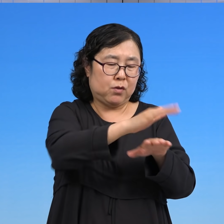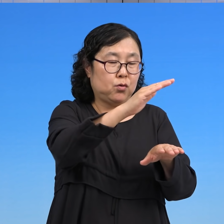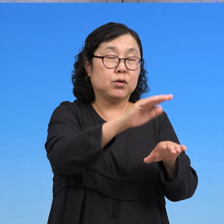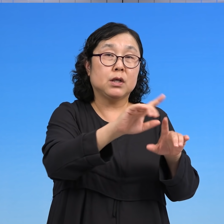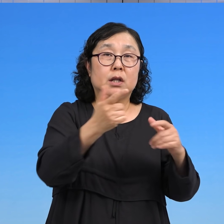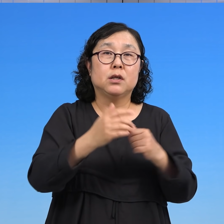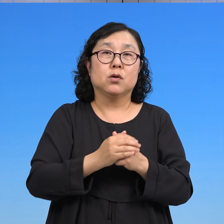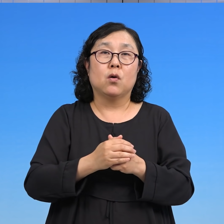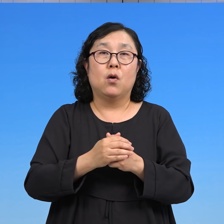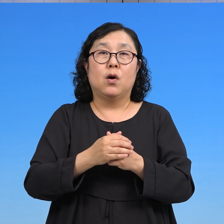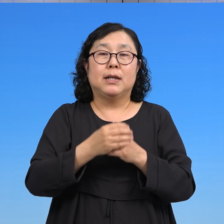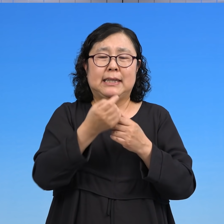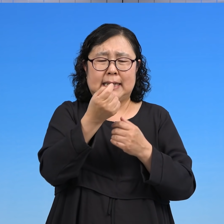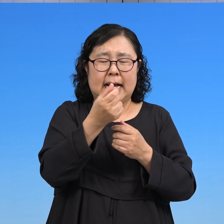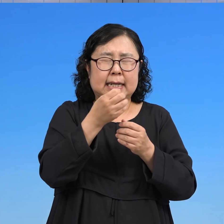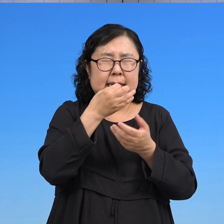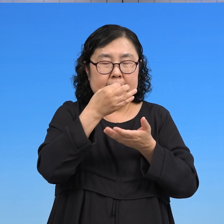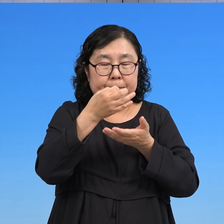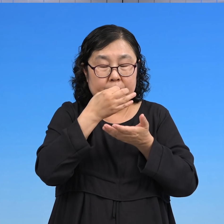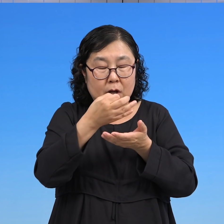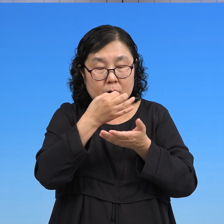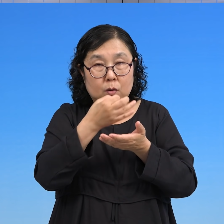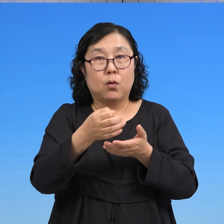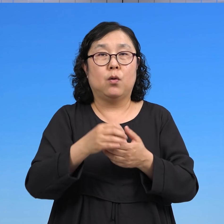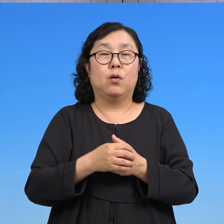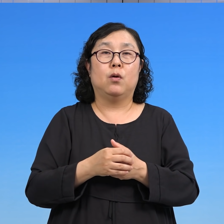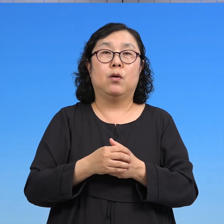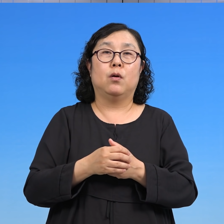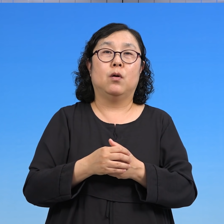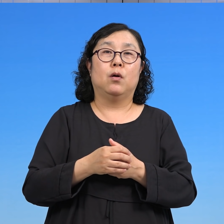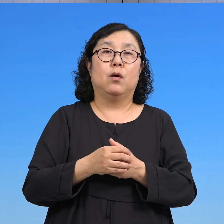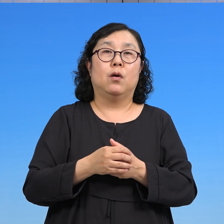않으시고 세미한 음성으로